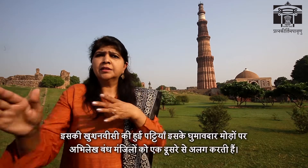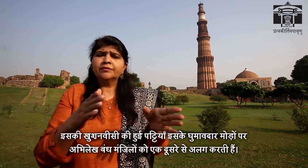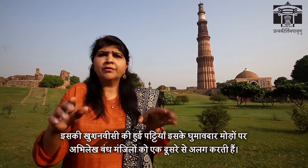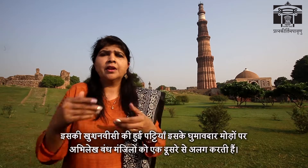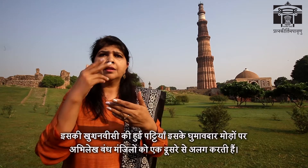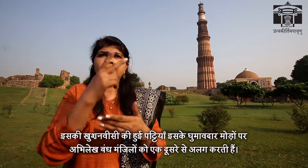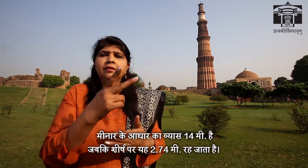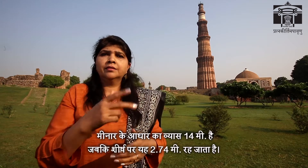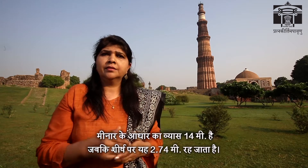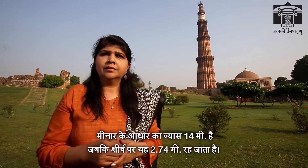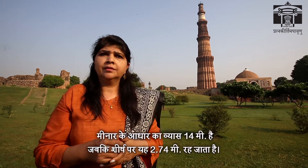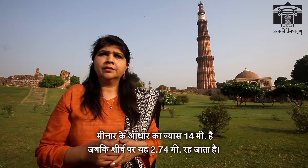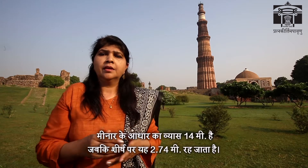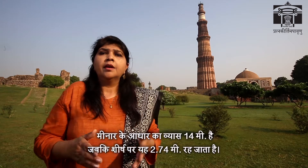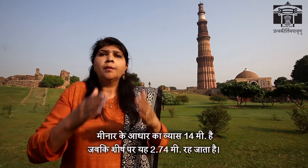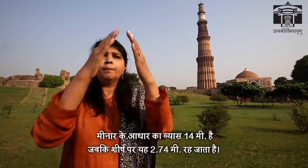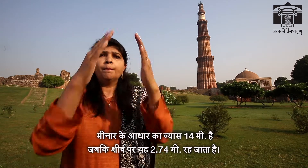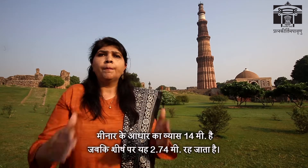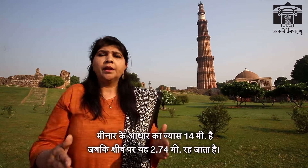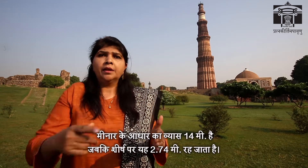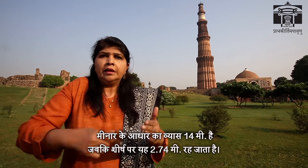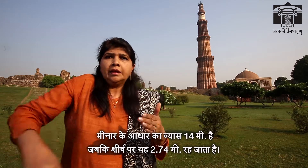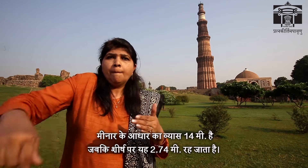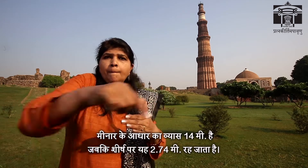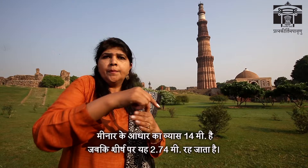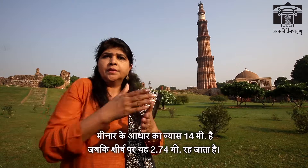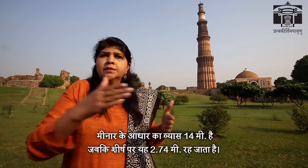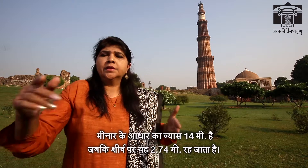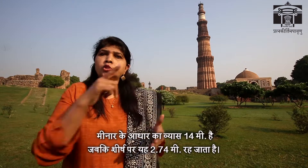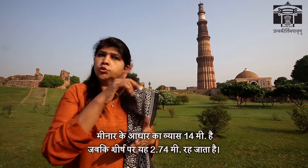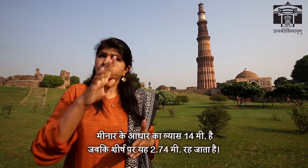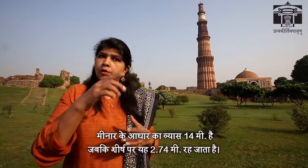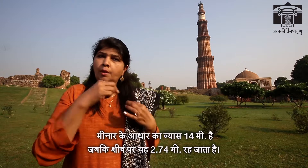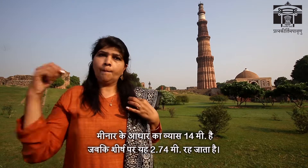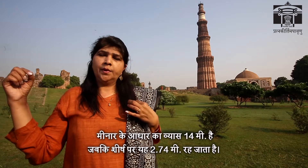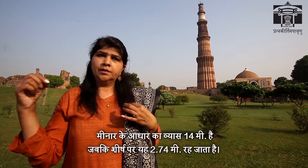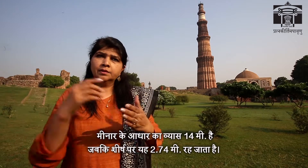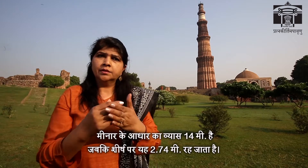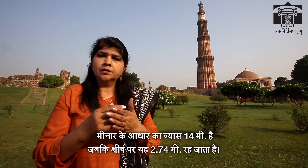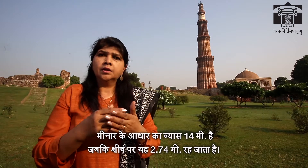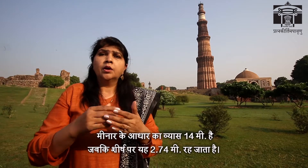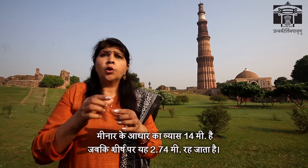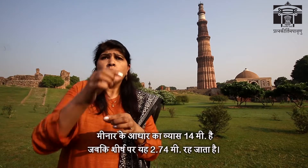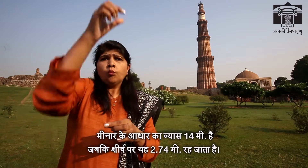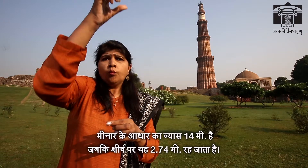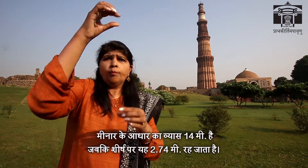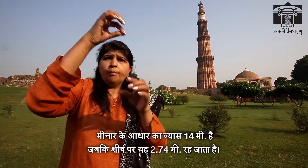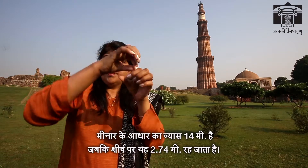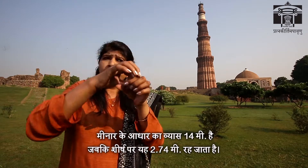करती हैं। मीनार के आधार का व्यास 14 मीटर है, जबकि शीर्ष पर यह 2.74 मीटर